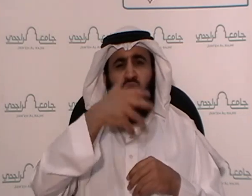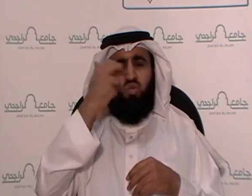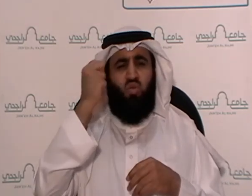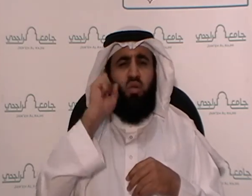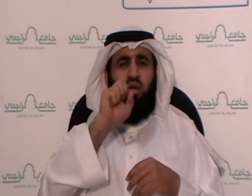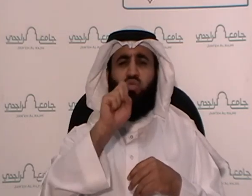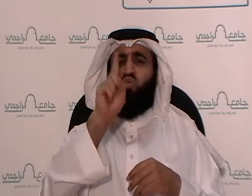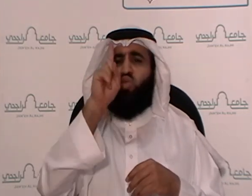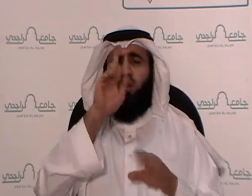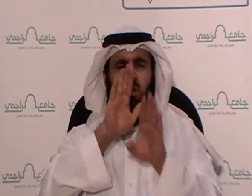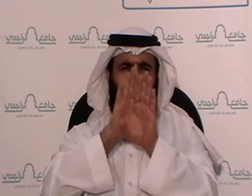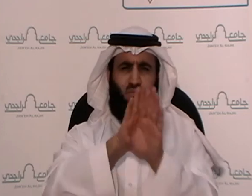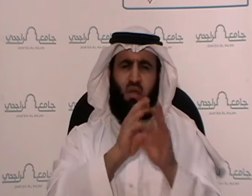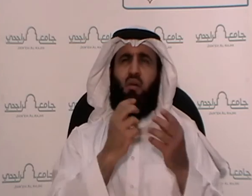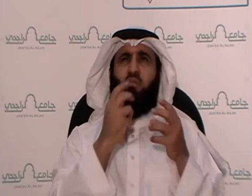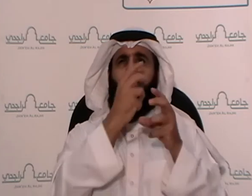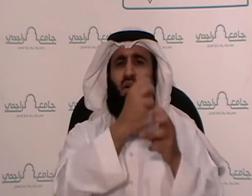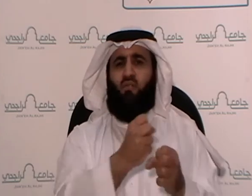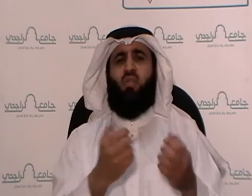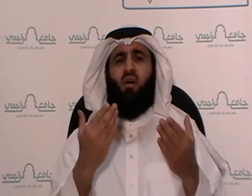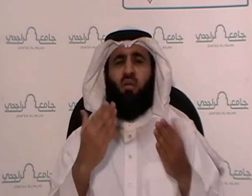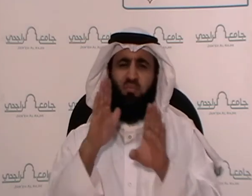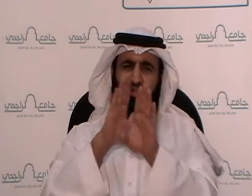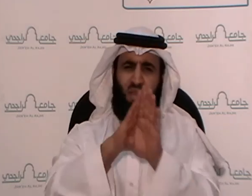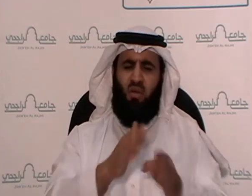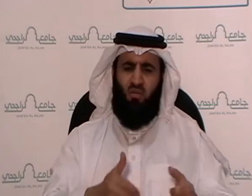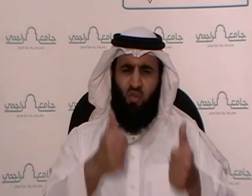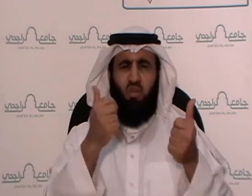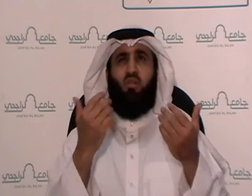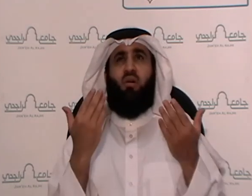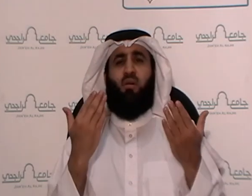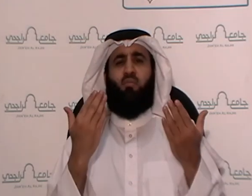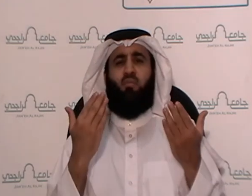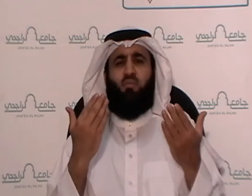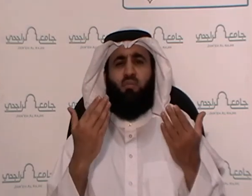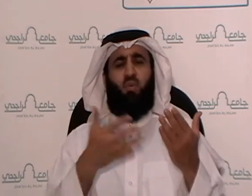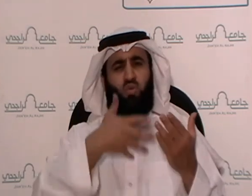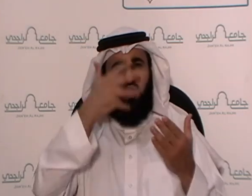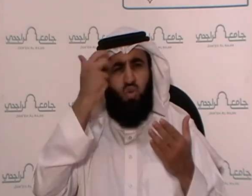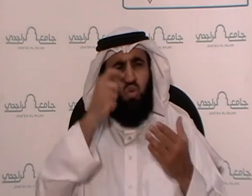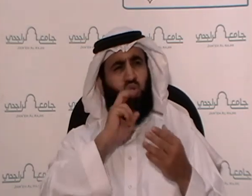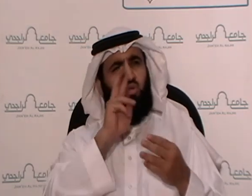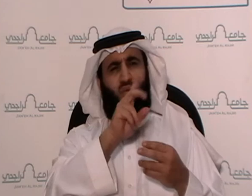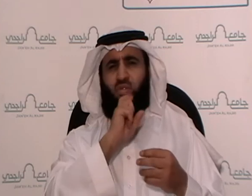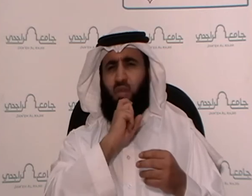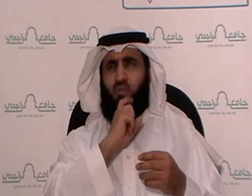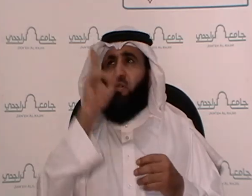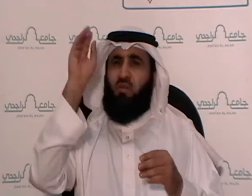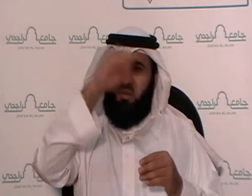سوريا، اللهم كن لهم ناصرا ومؤيدا ومعينا، اللهم إنهم ضعفاء فقوهم، اللهم